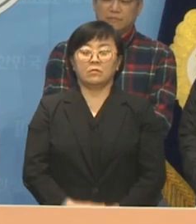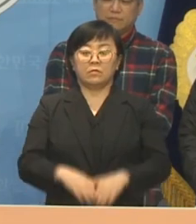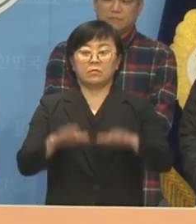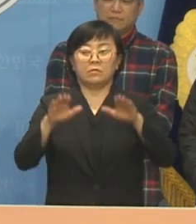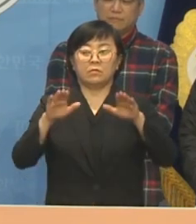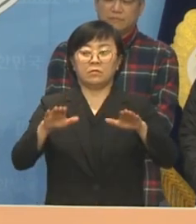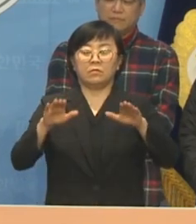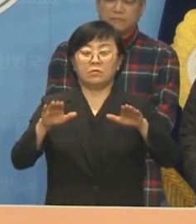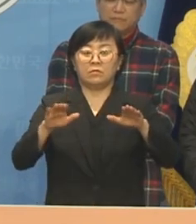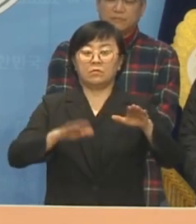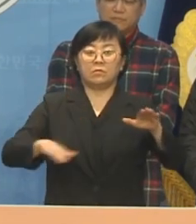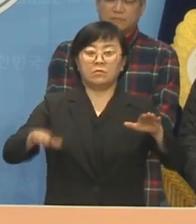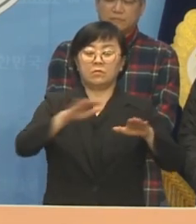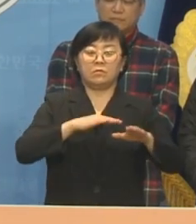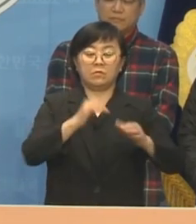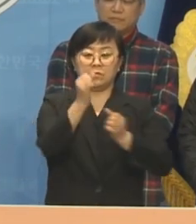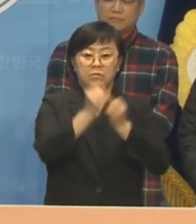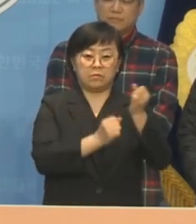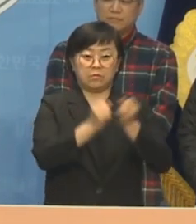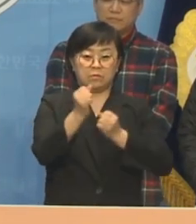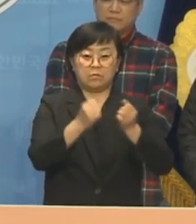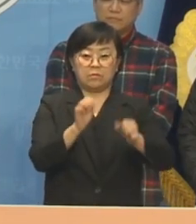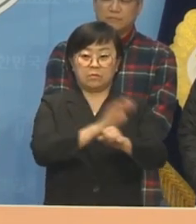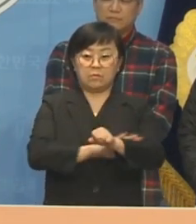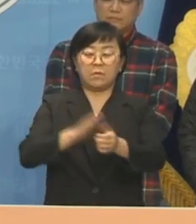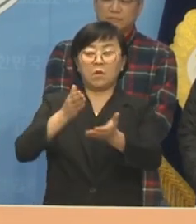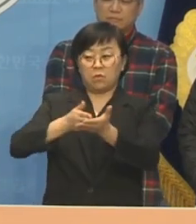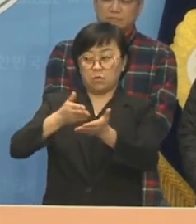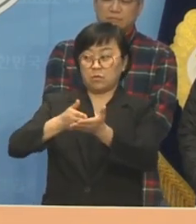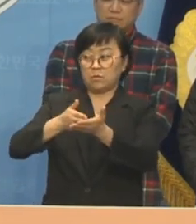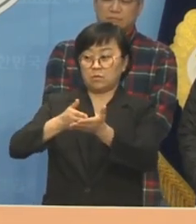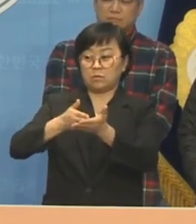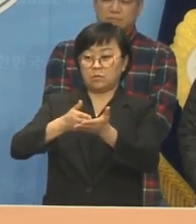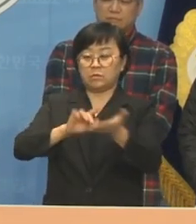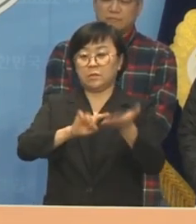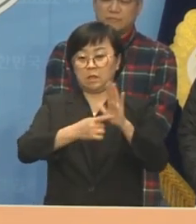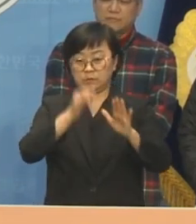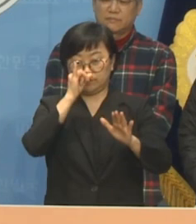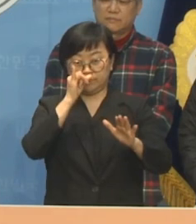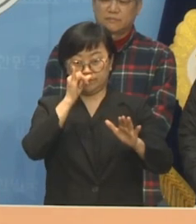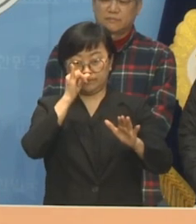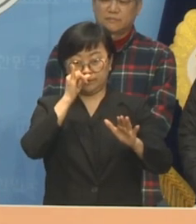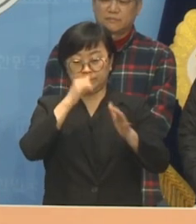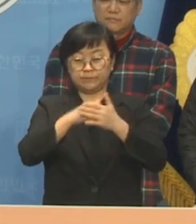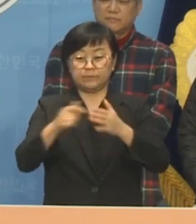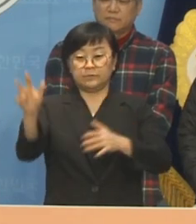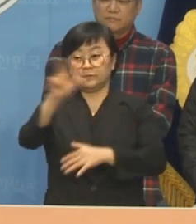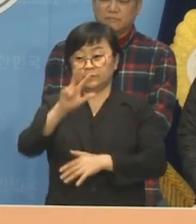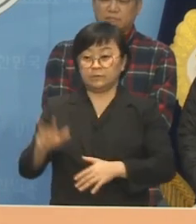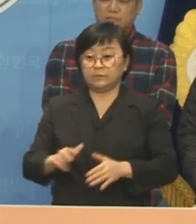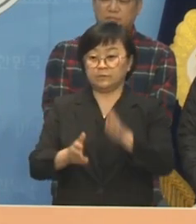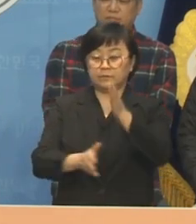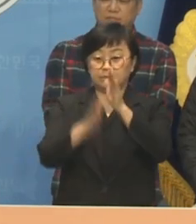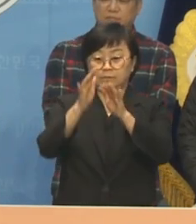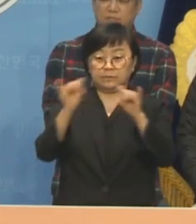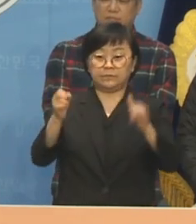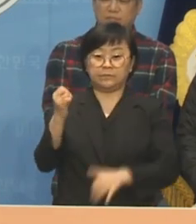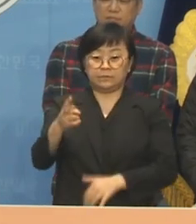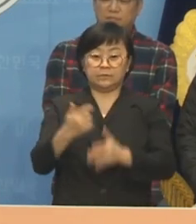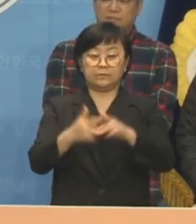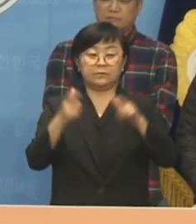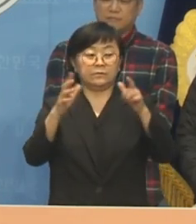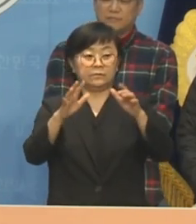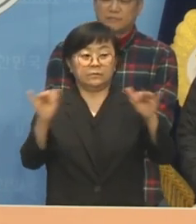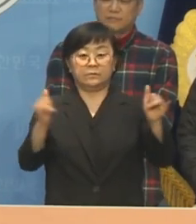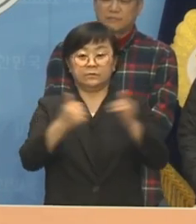오늘 저희 기자회견이 제대로 좀 언론에 밝혀져서 전국에 있는 시민들 또 우리